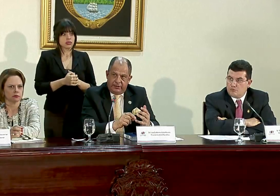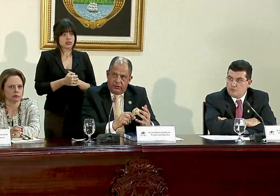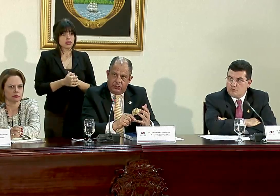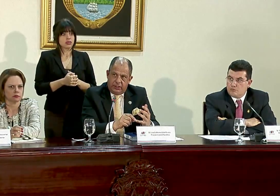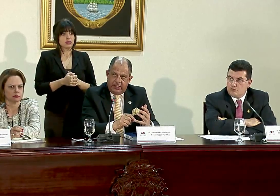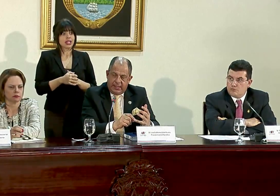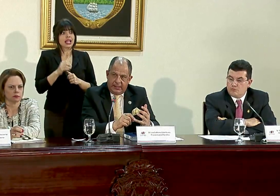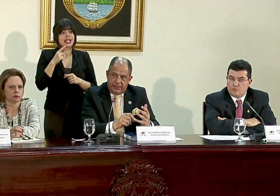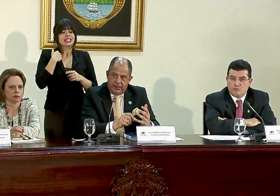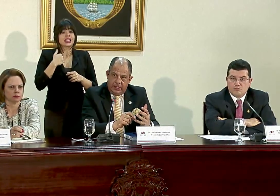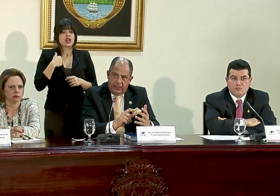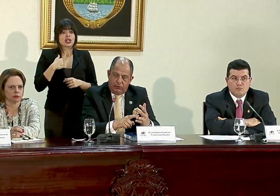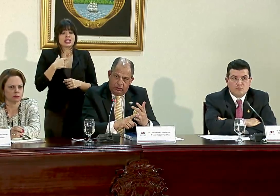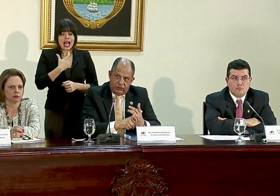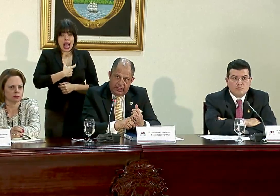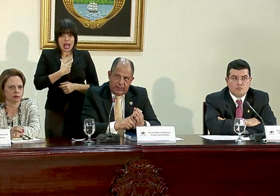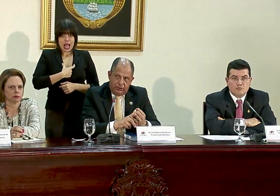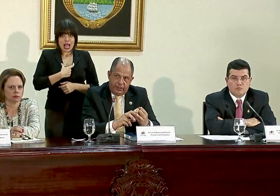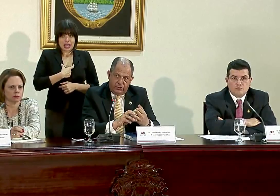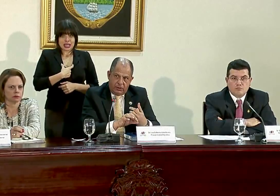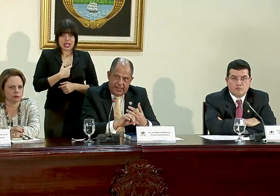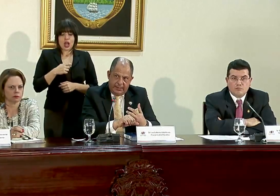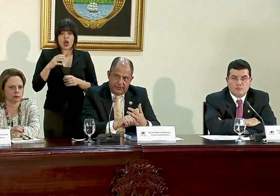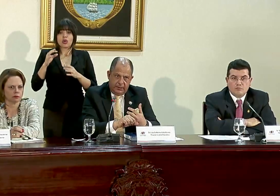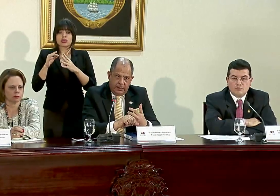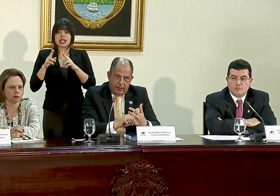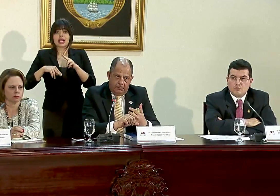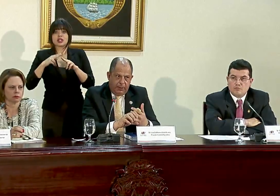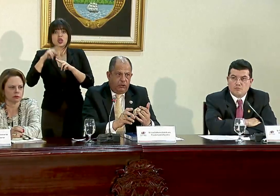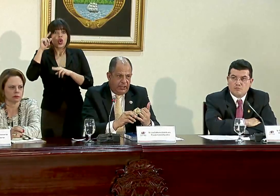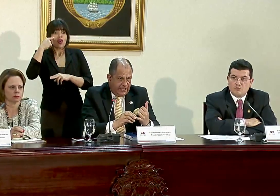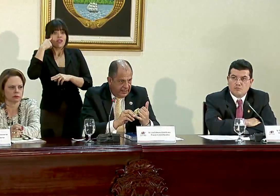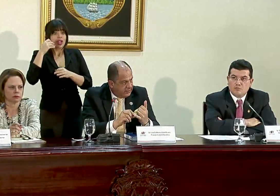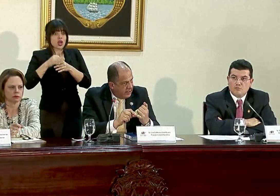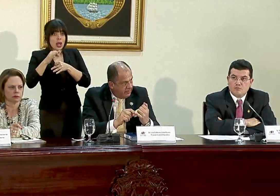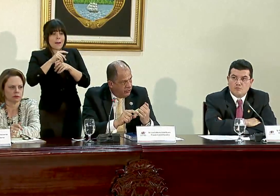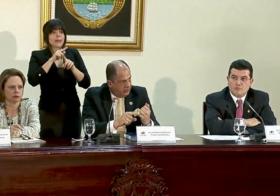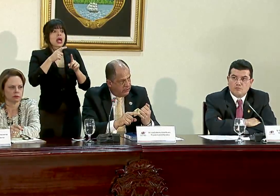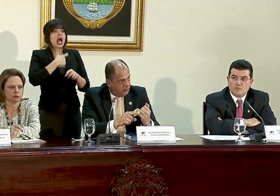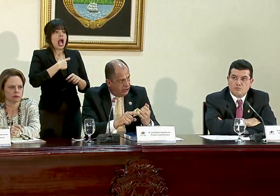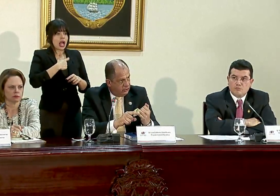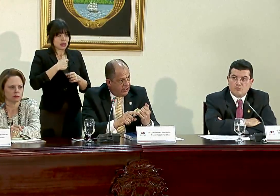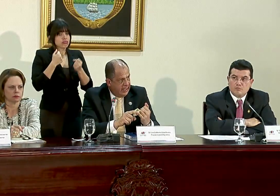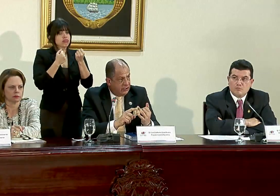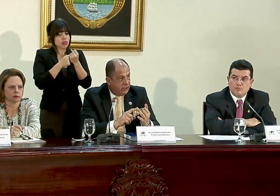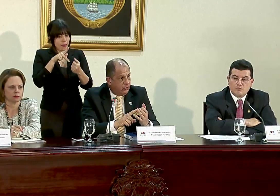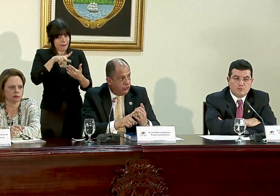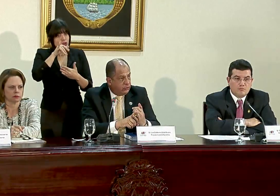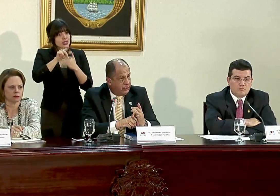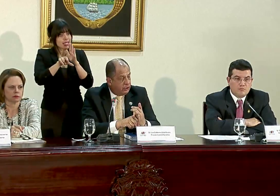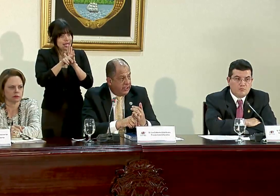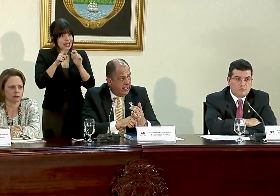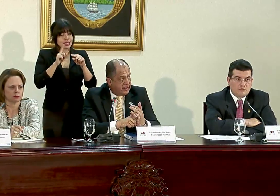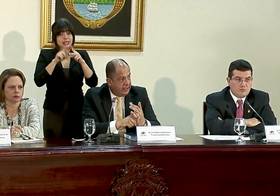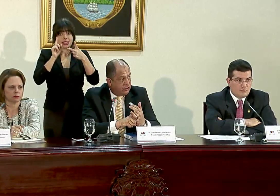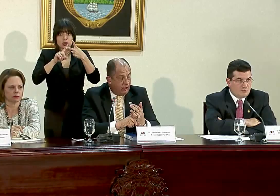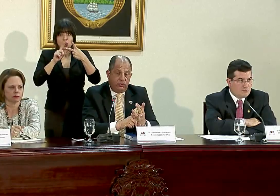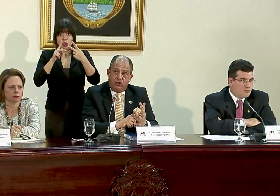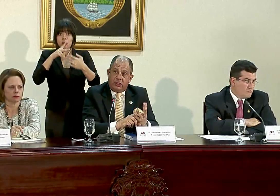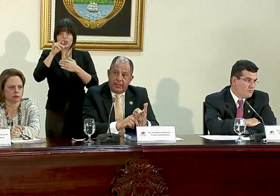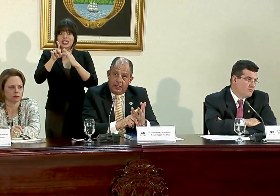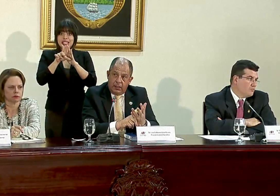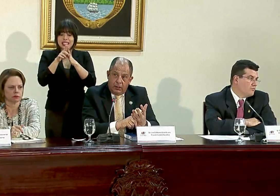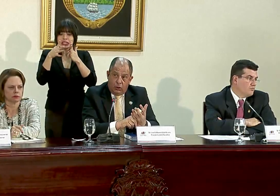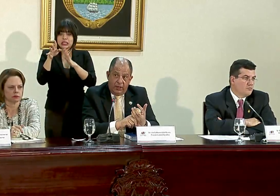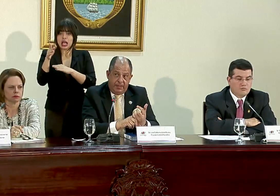hay un debate entre los señores alcaldes y la unión nacional de gobiernos locales pero los alcaldes están apoyando ese proyecto de ley segundo es un proyecto de ley que se hizo